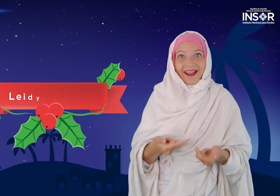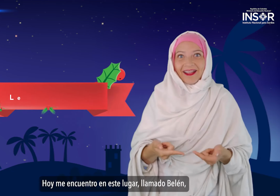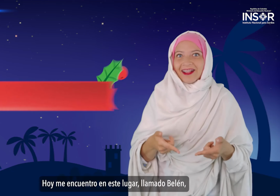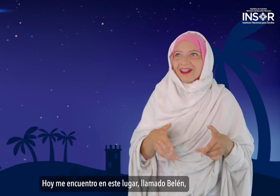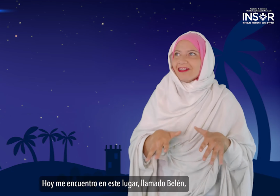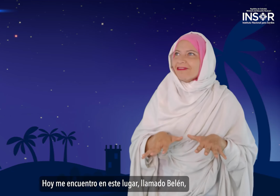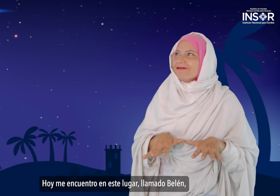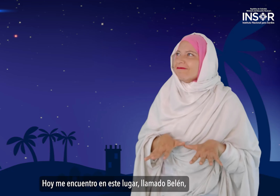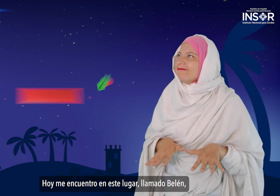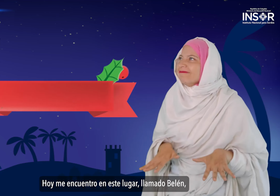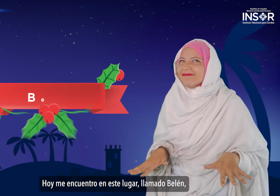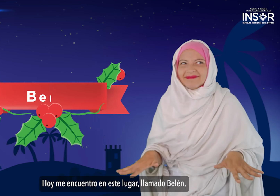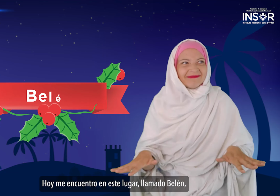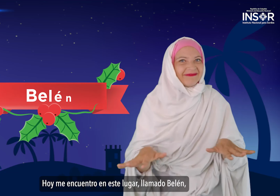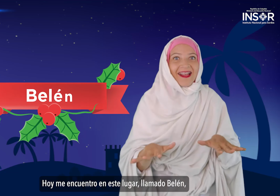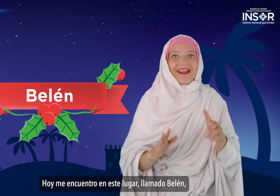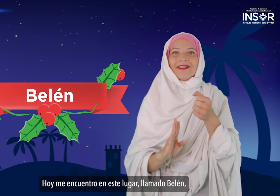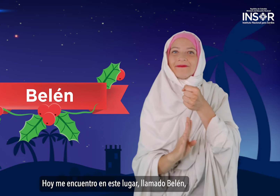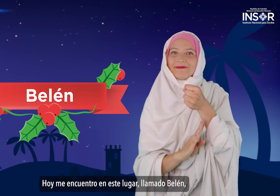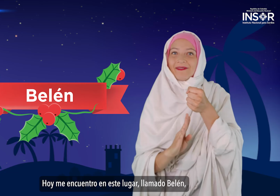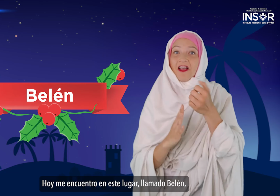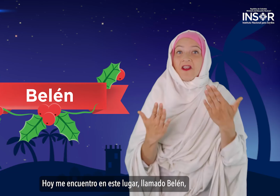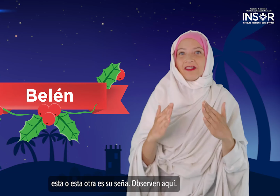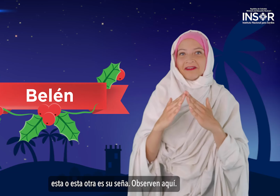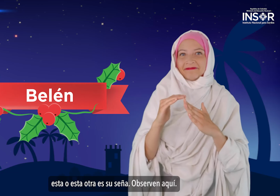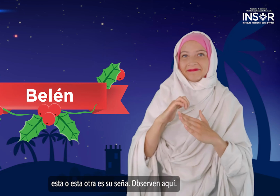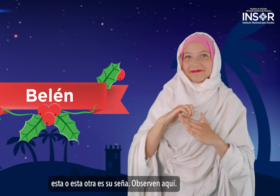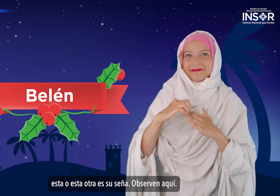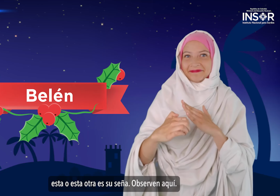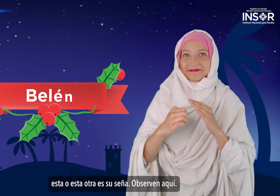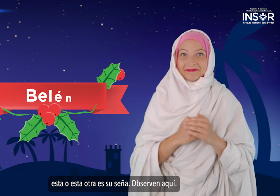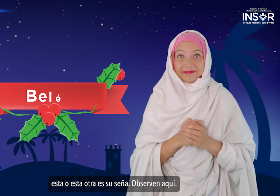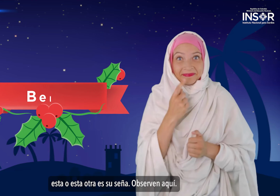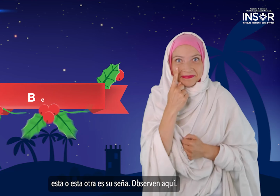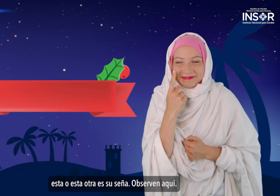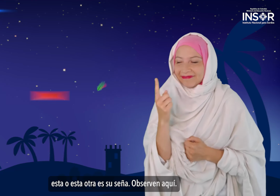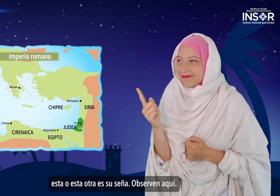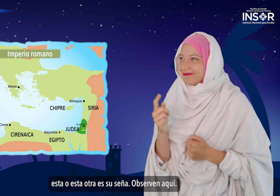Hoy me encuentro en este lugar, llamado Belén. Esta o esta otra es su seña. Observen aquí.